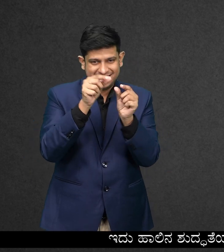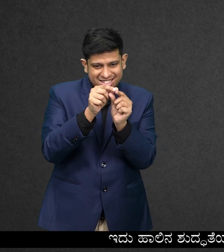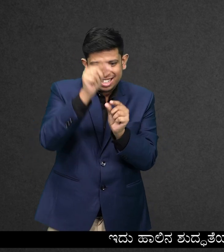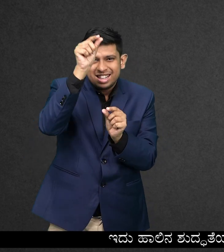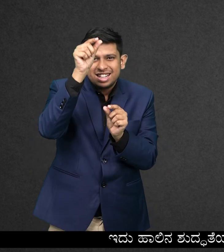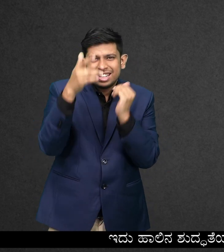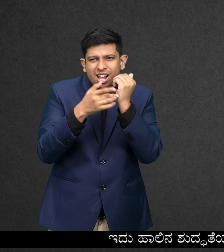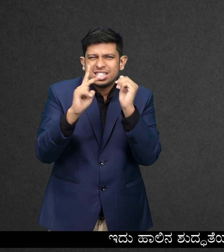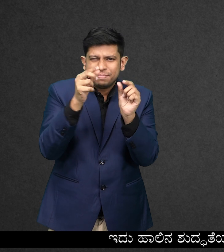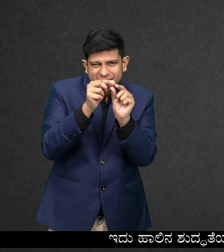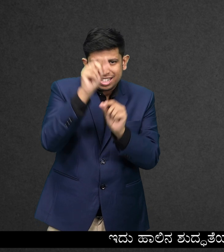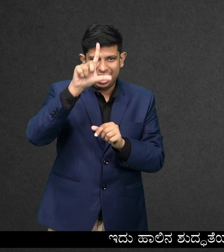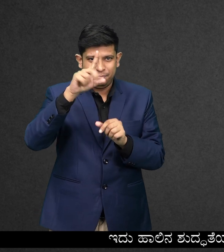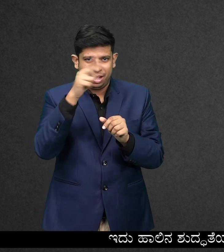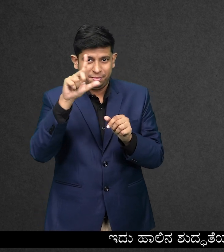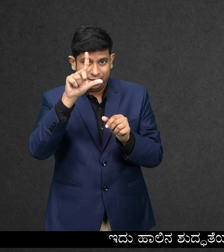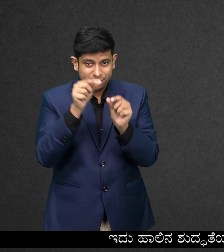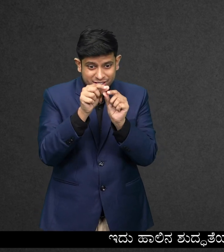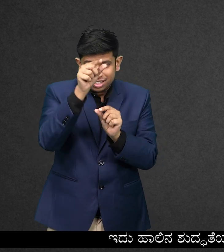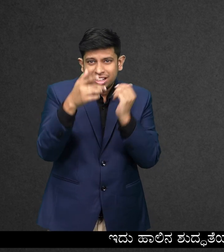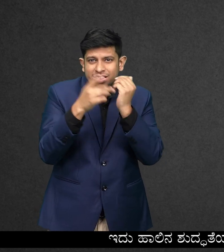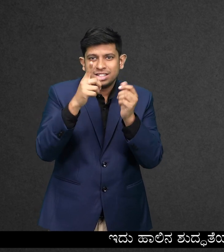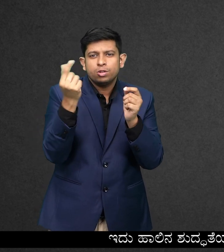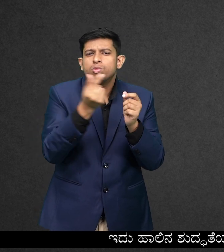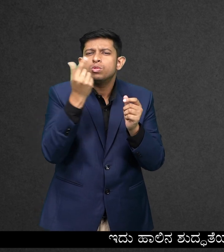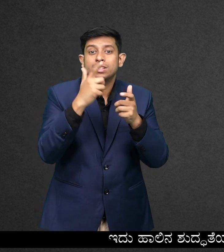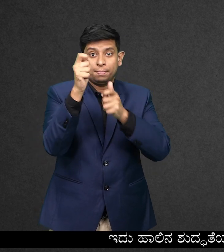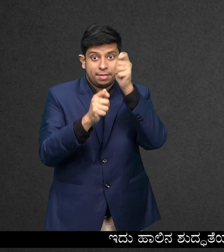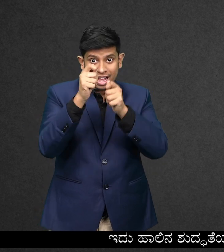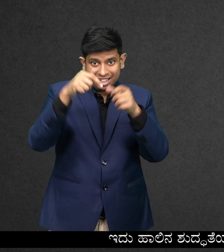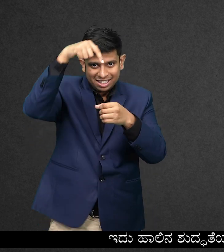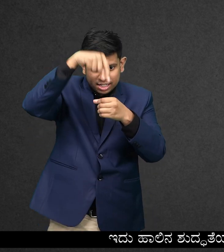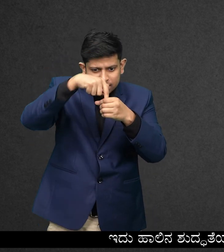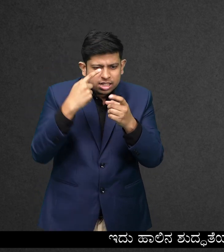ಇದು ಹಾಲಿನ ಶುದ್ಧತೆಯನ್ನ ಪರೀಕ್ಷಿಸಲು ಬಳಸುವ ಸಾಧನವಾಗಿದೆ.